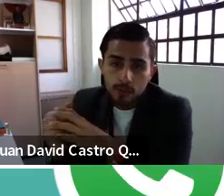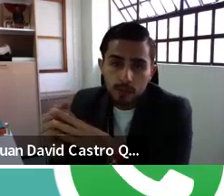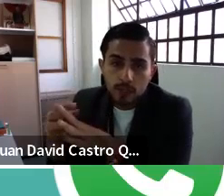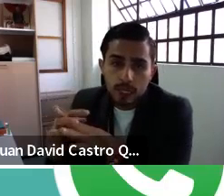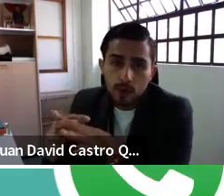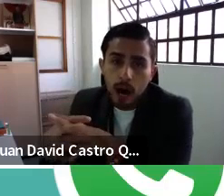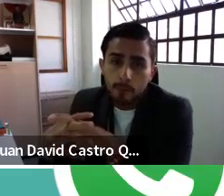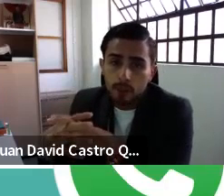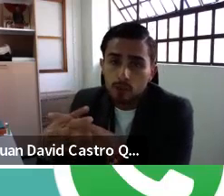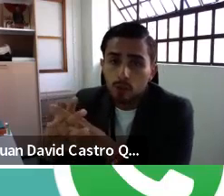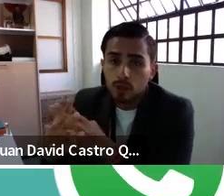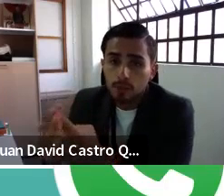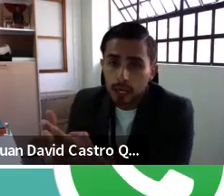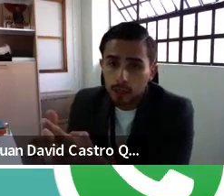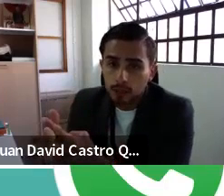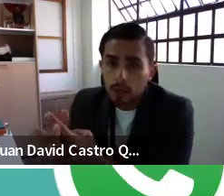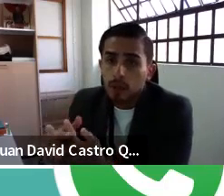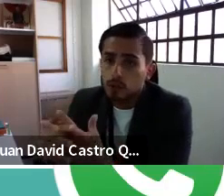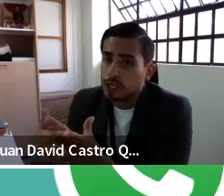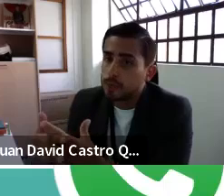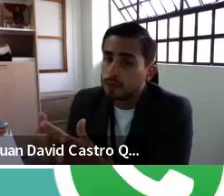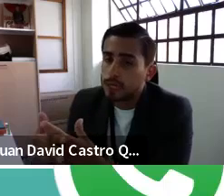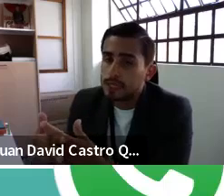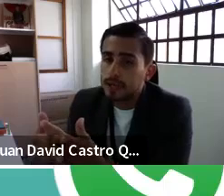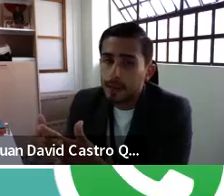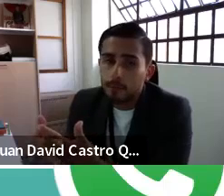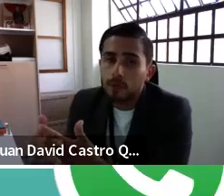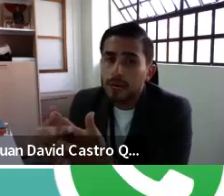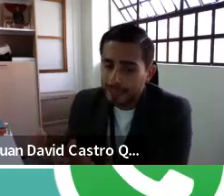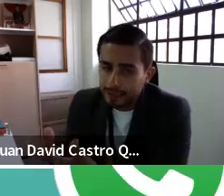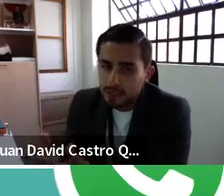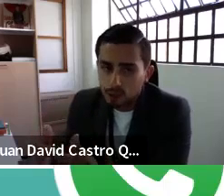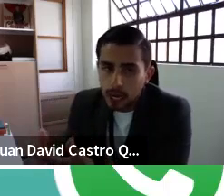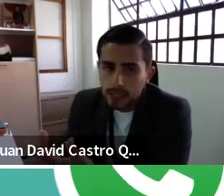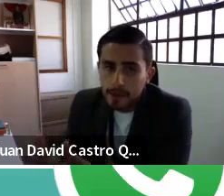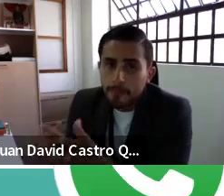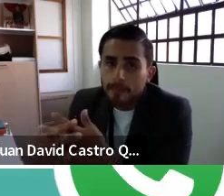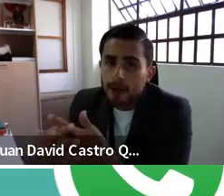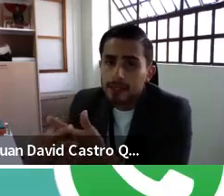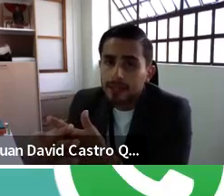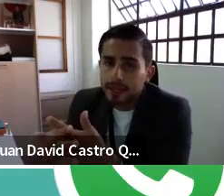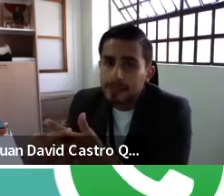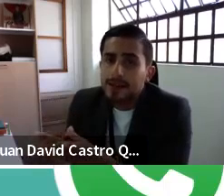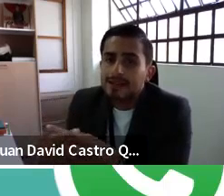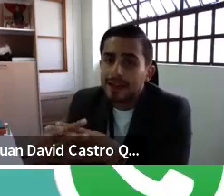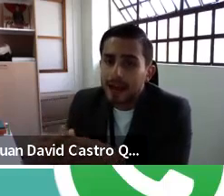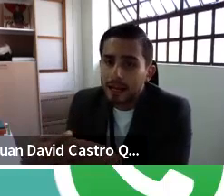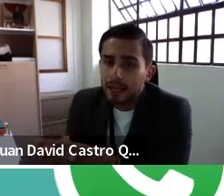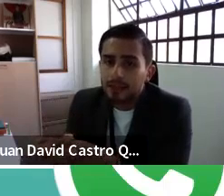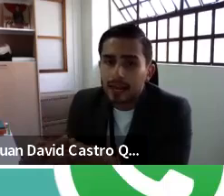expertos en salud aportan su conocimiento los expertos en este campo las redes sociales deben ser quienes se encarguen de